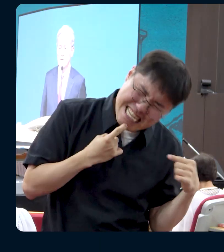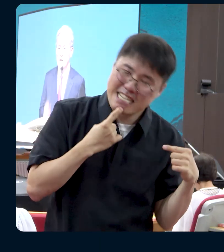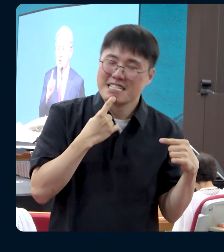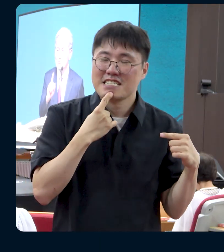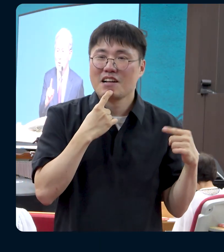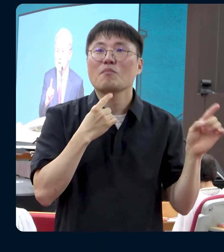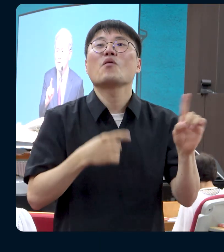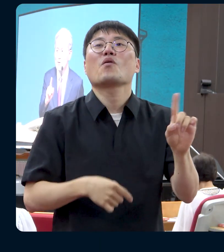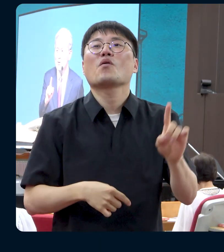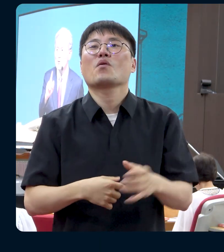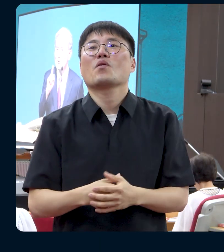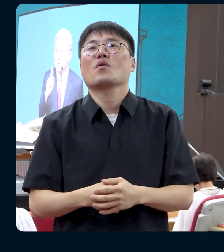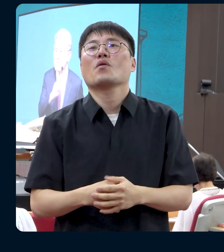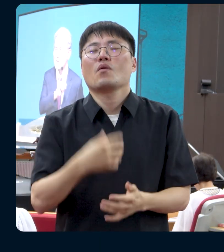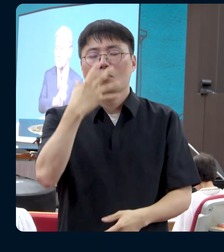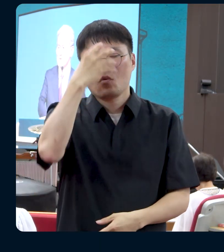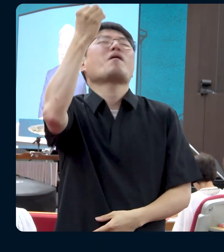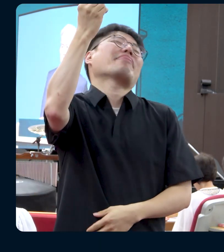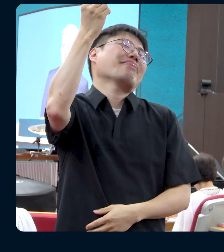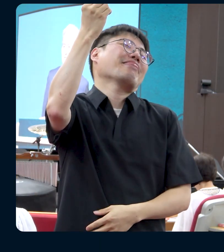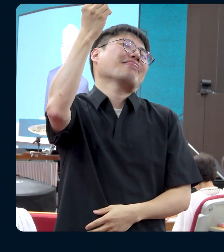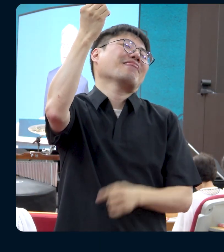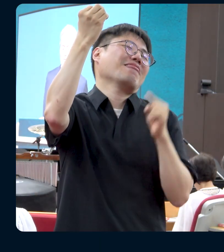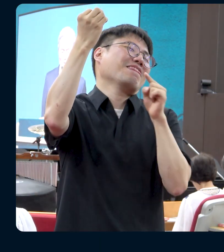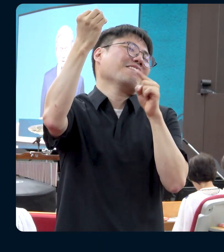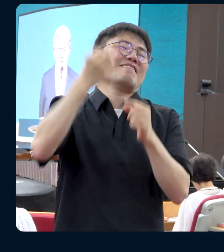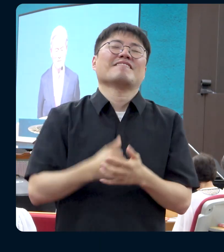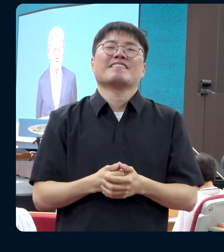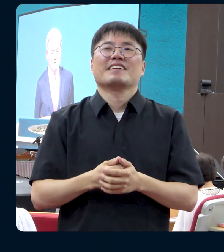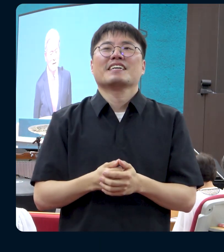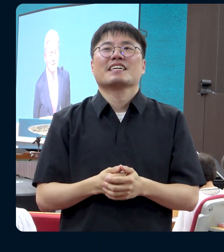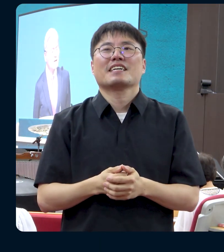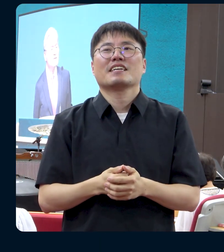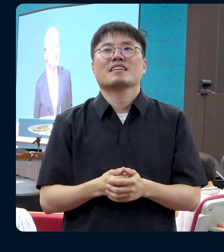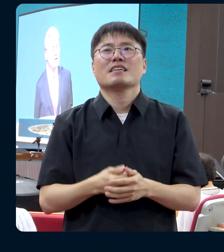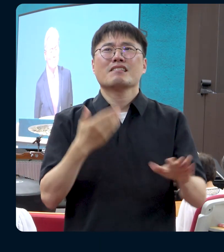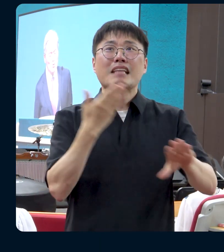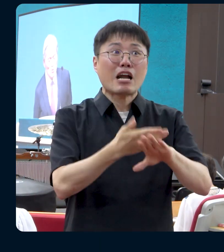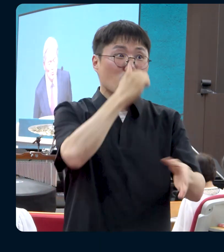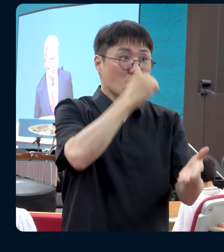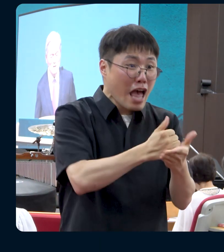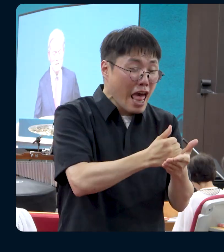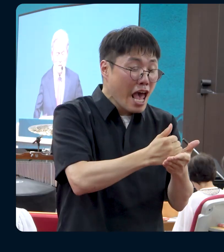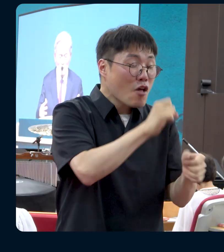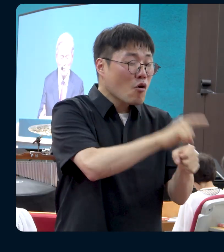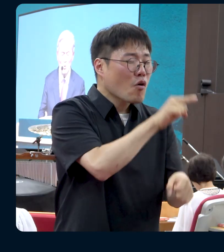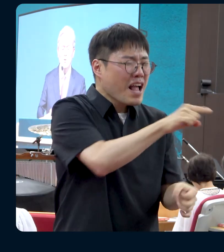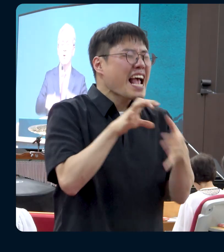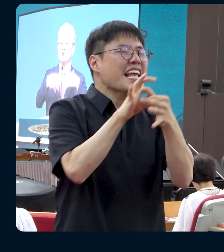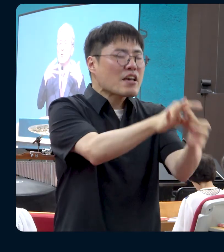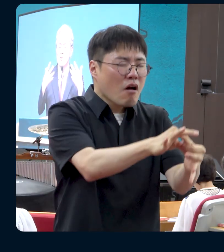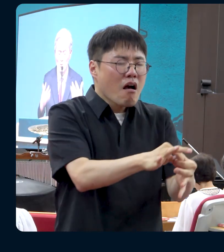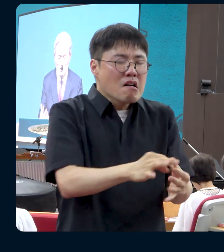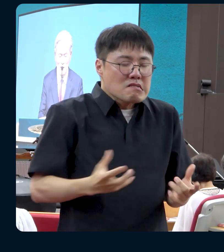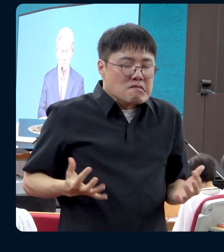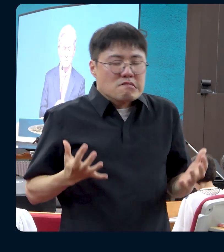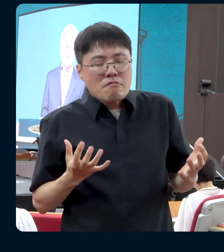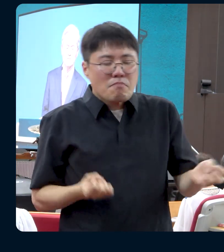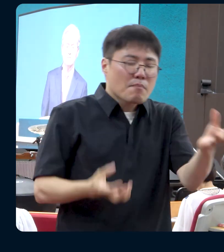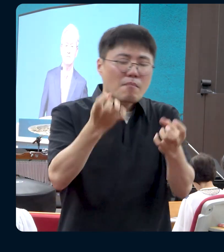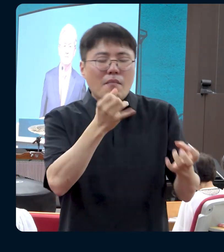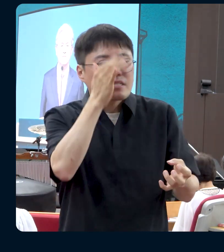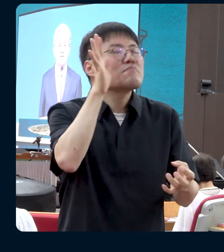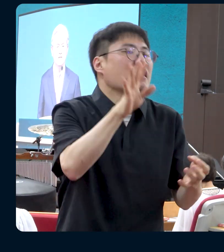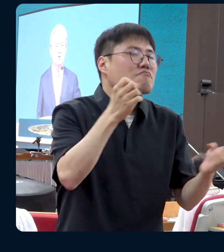끈질긴 두더지, 그게 바로 뭐예요? 교만입니다. 교만이에요. 다른 죄된 본성도 끊임없이 올라오고